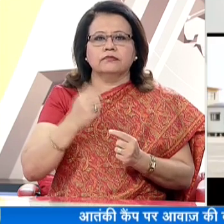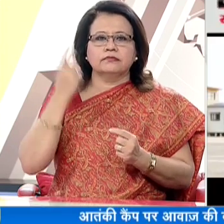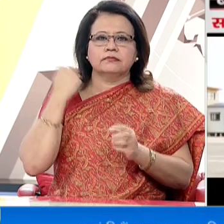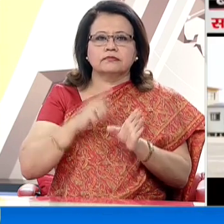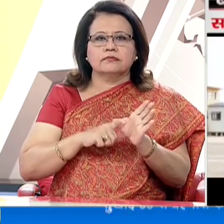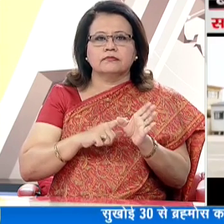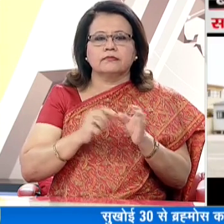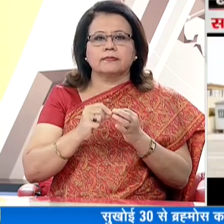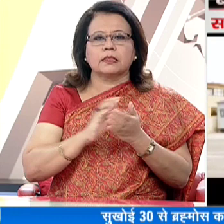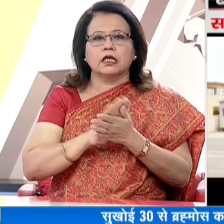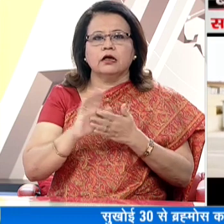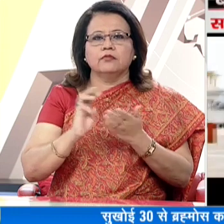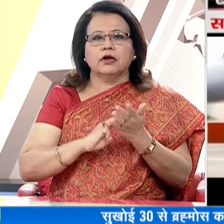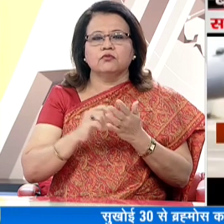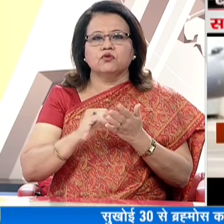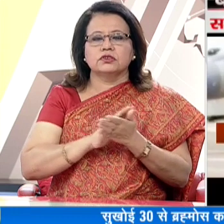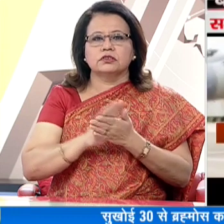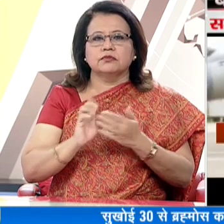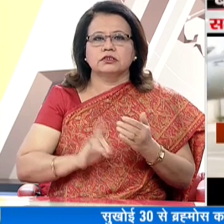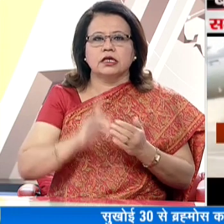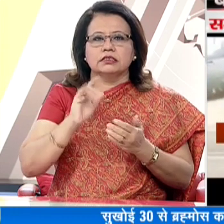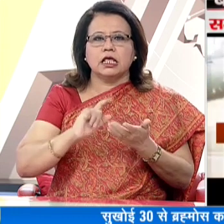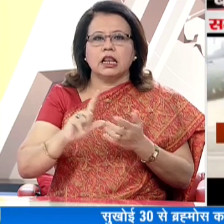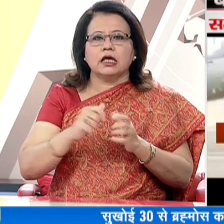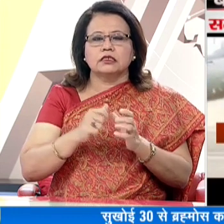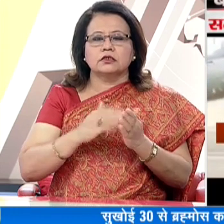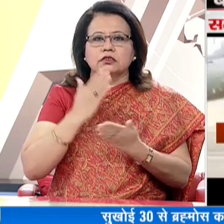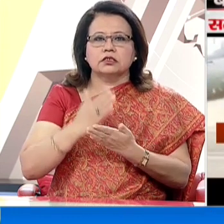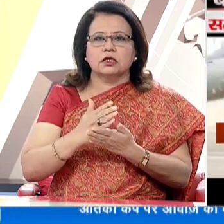पिछले साल ब्रह्मोस मिसाइल से लैस होकर सुखोई 30